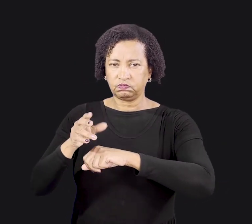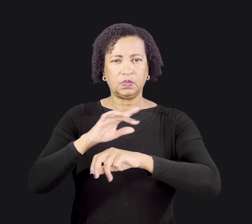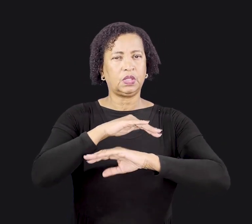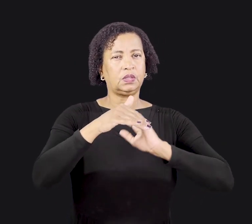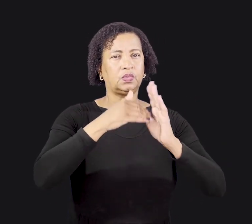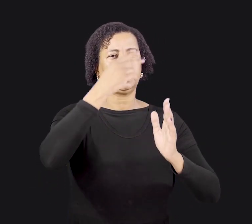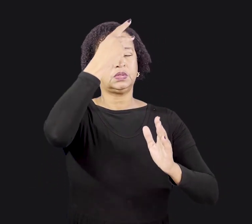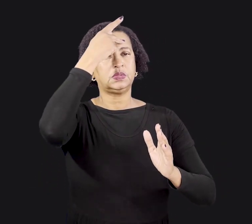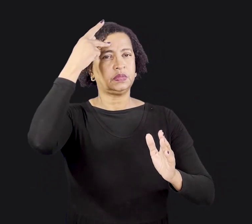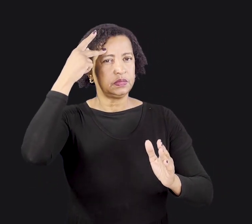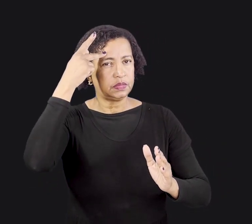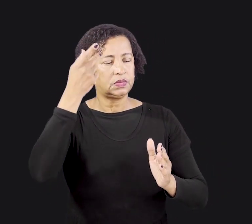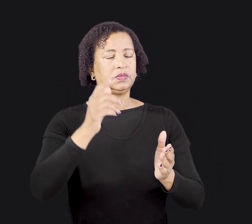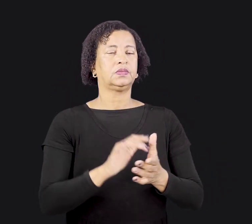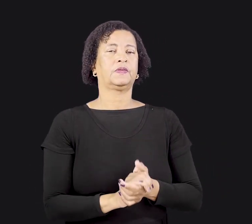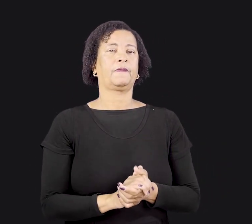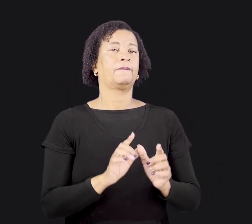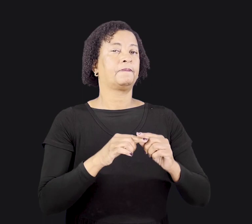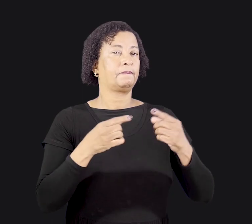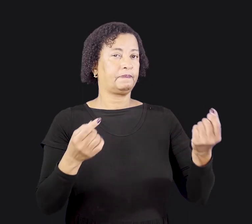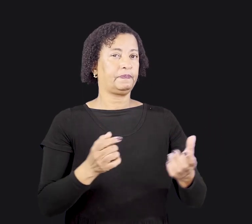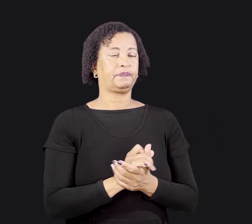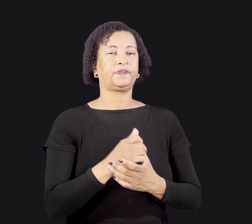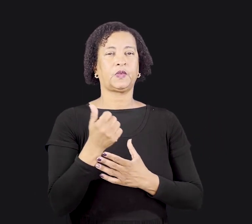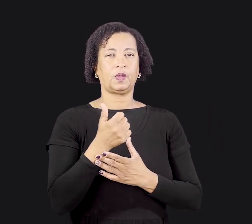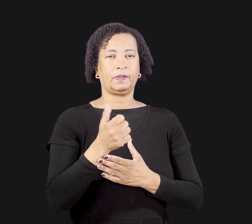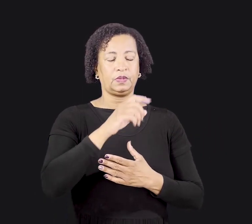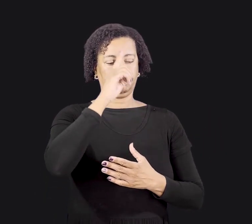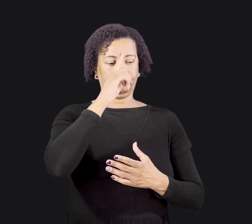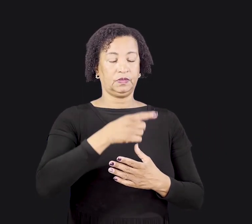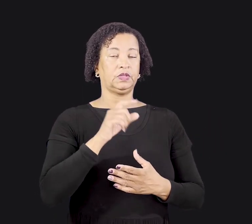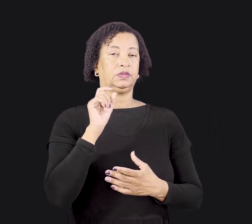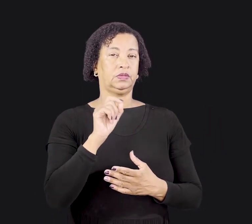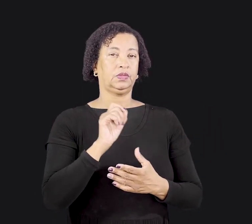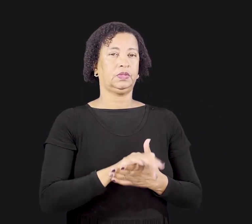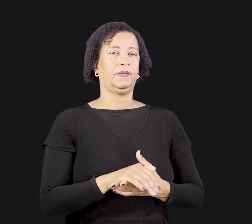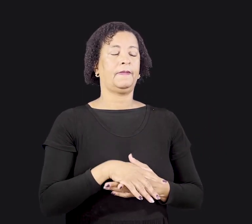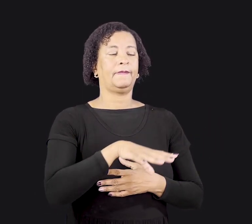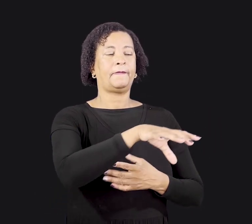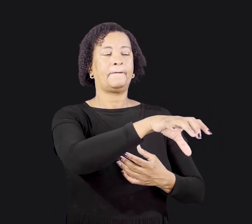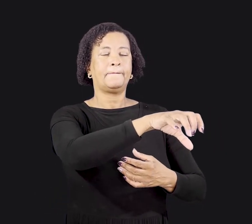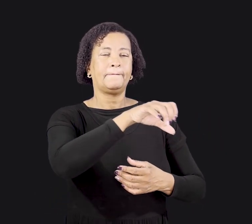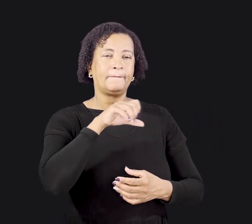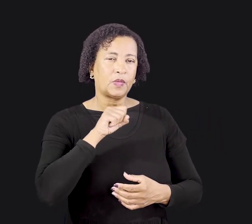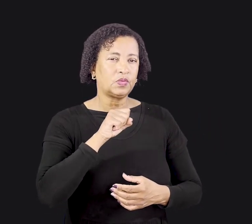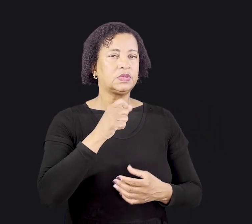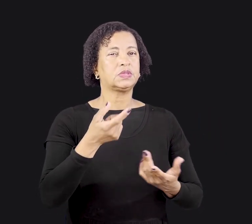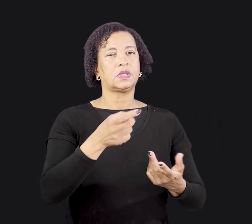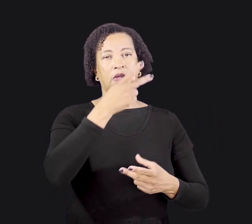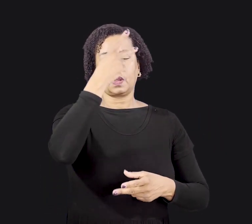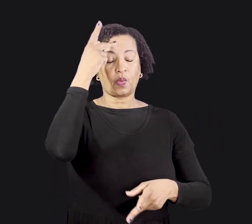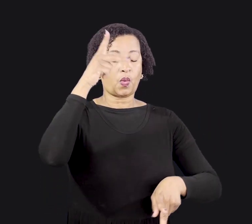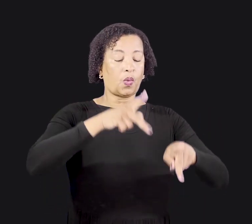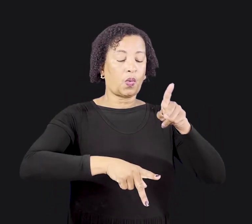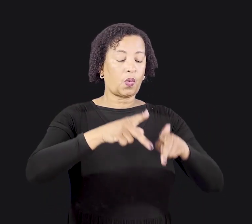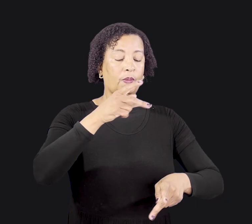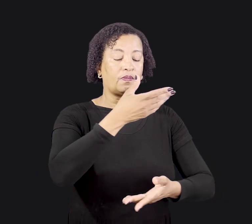criatura. Mas o primeiro comissionamento era apenas para buscar as ovelhas perdidas da casa de